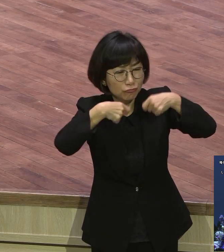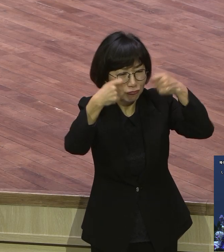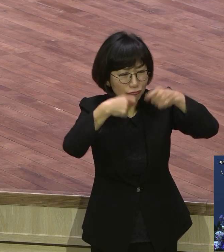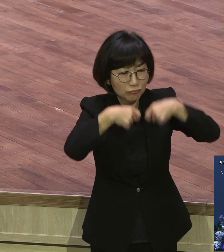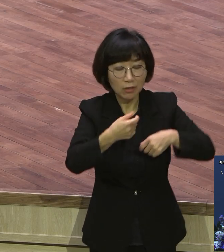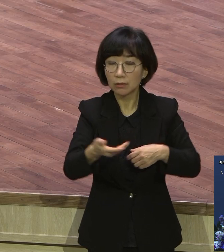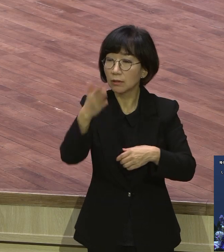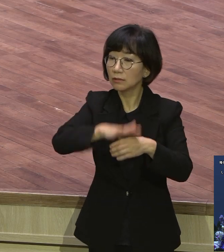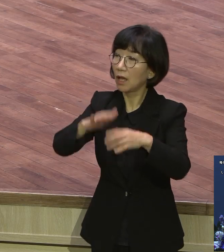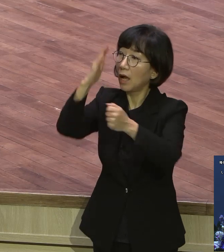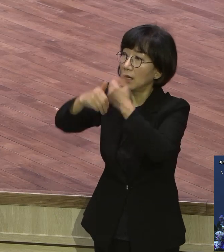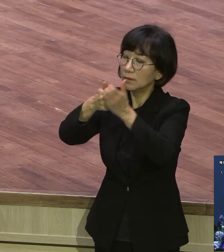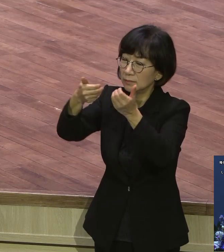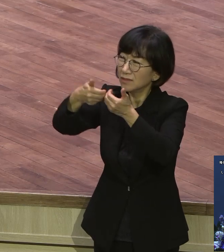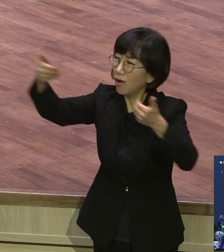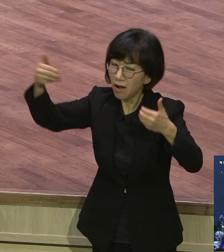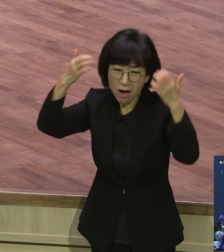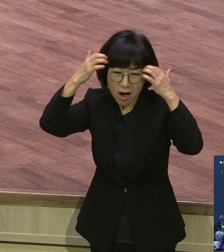통곡이 안 나오느냐